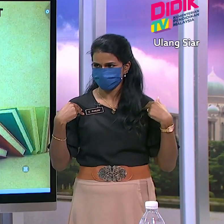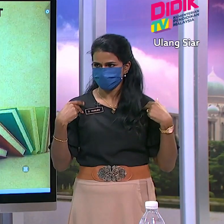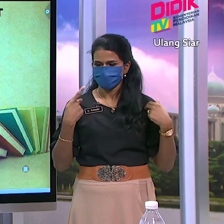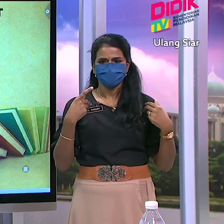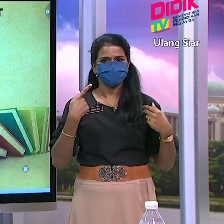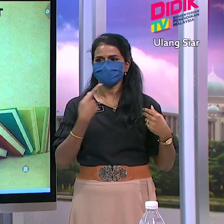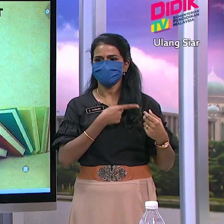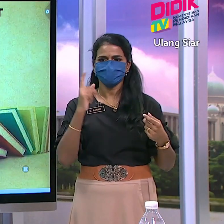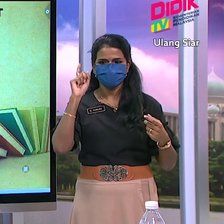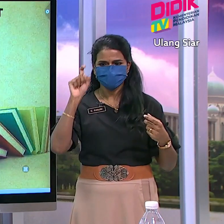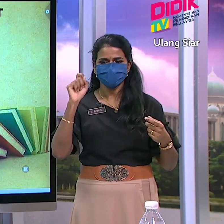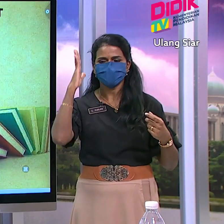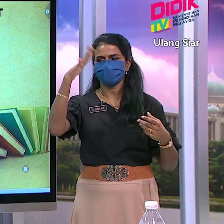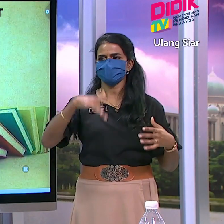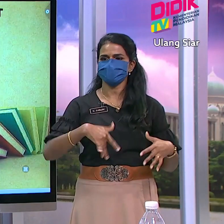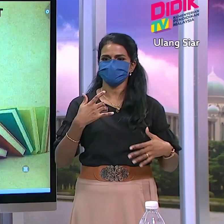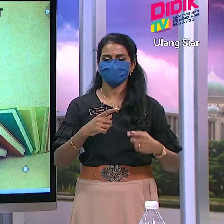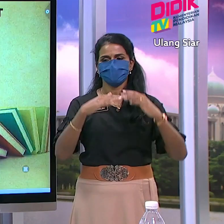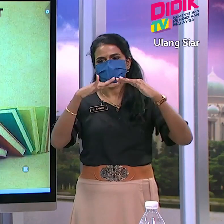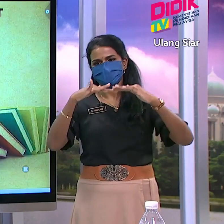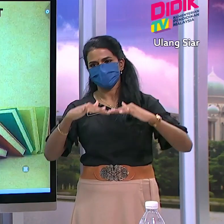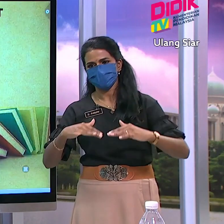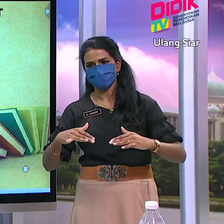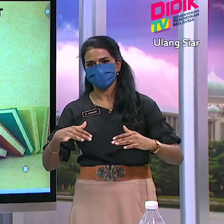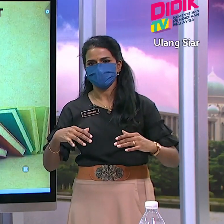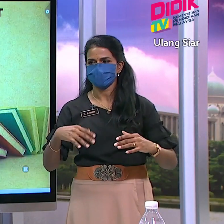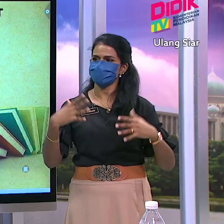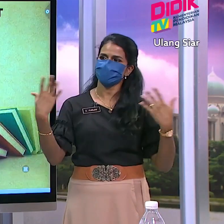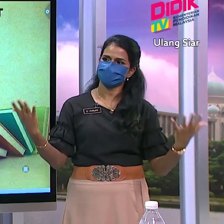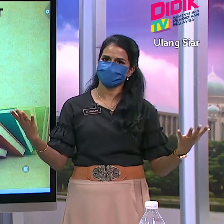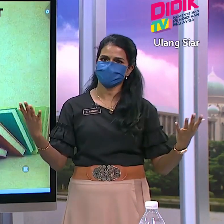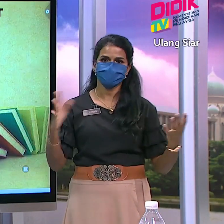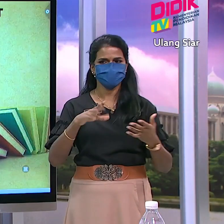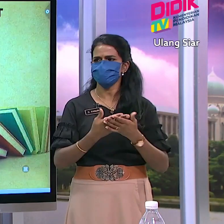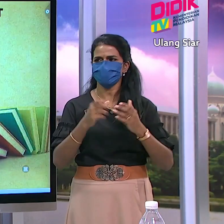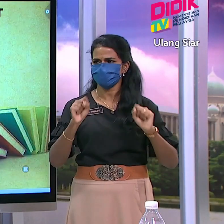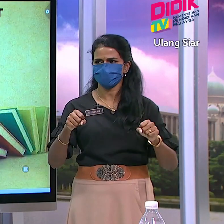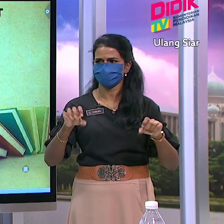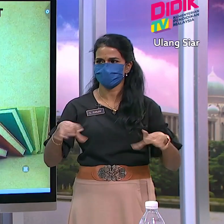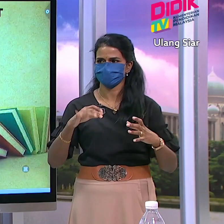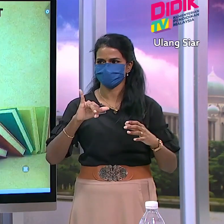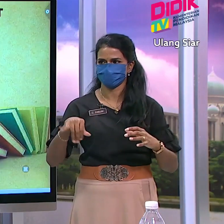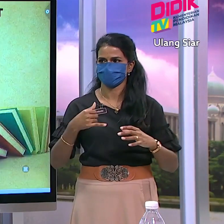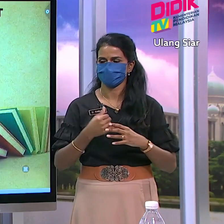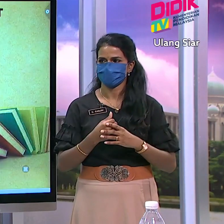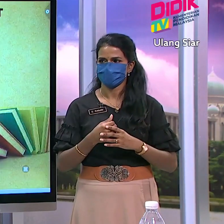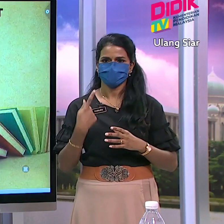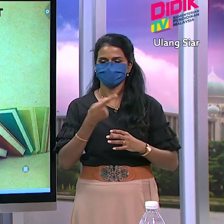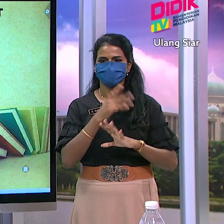Okey. Kita mesti akan rasa tenang, happy go lucky, semua boleh buat juga. Kita tidak